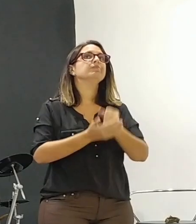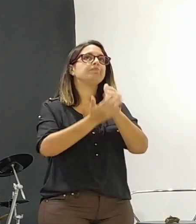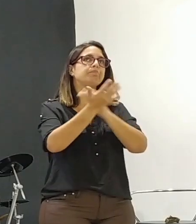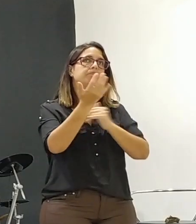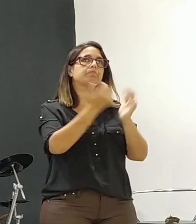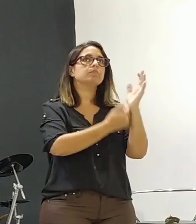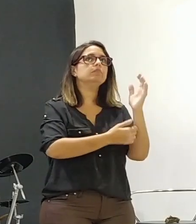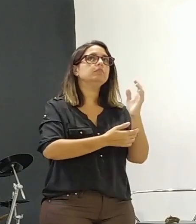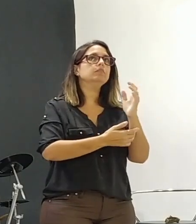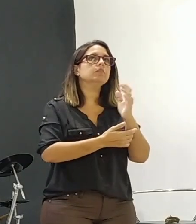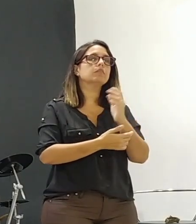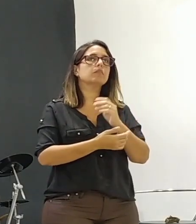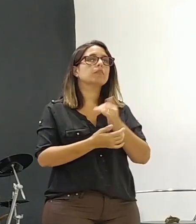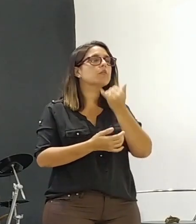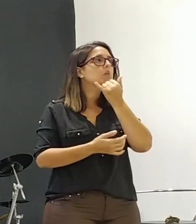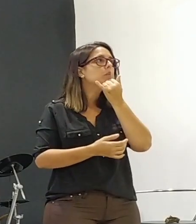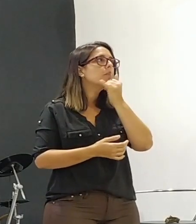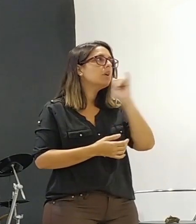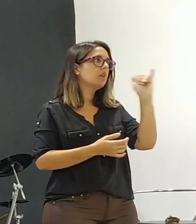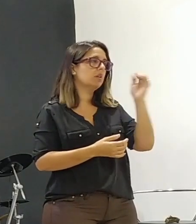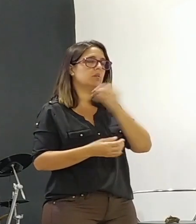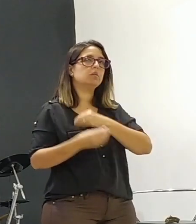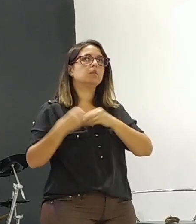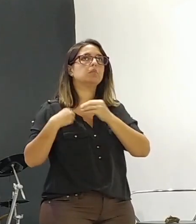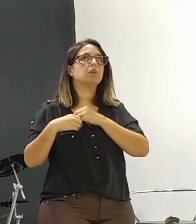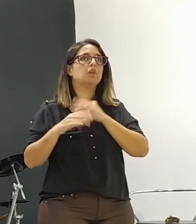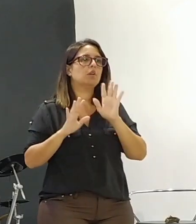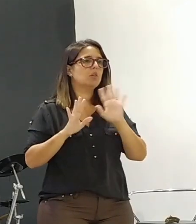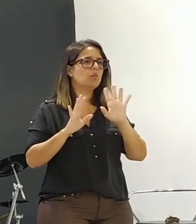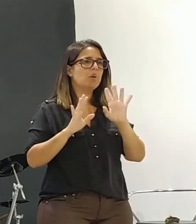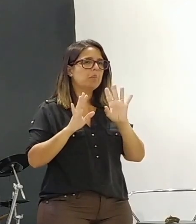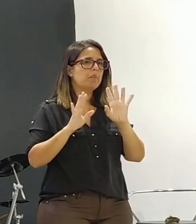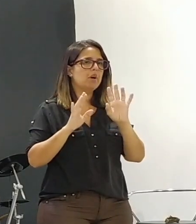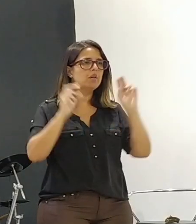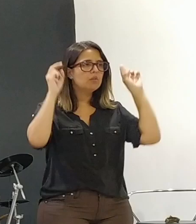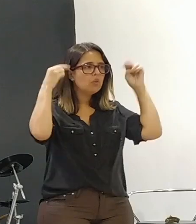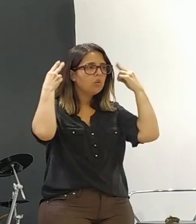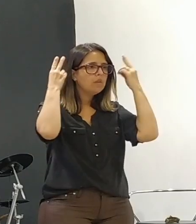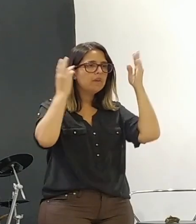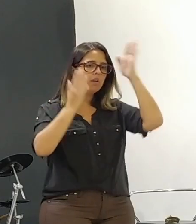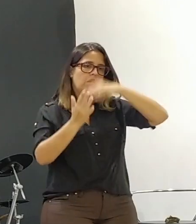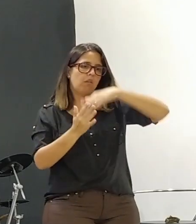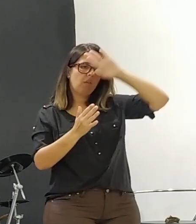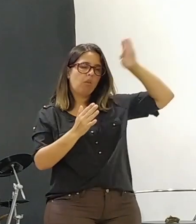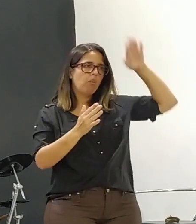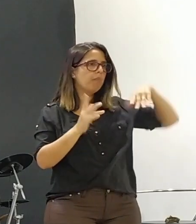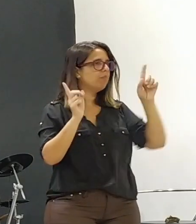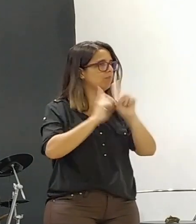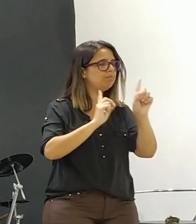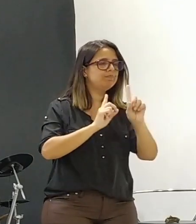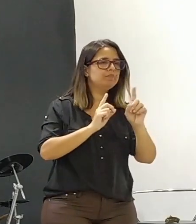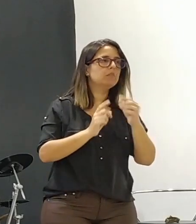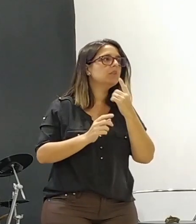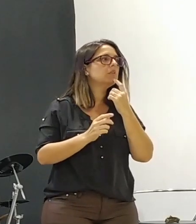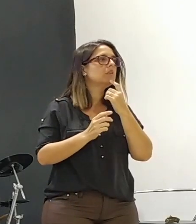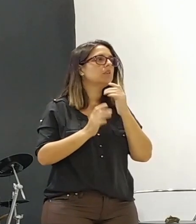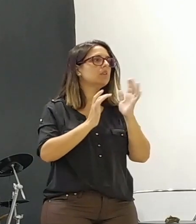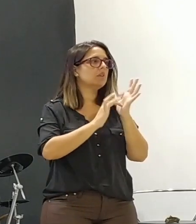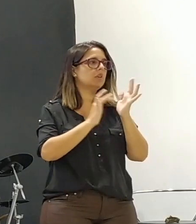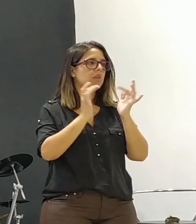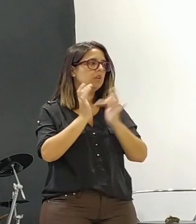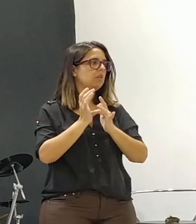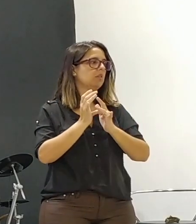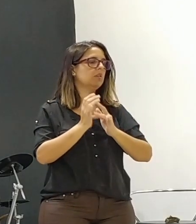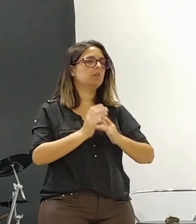pecados. Não era mais o sangue do cordeiro que ia ser passado lá na terra da porta, mas era o sangue de Jesus, que eles